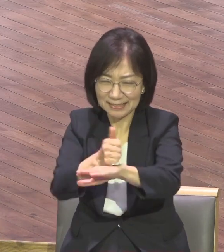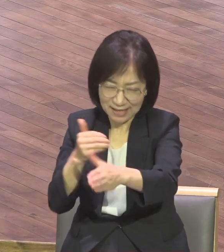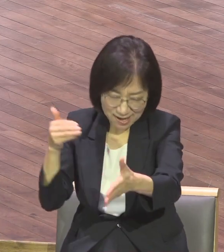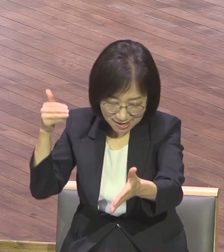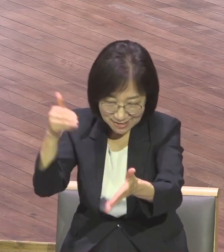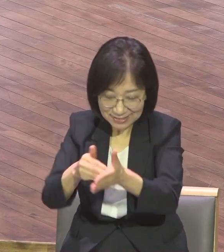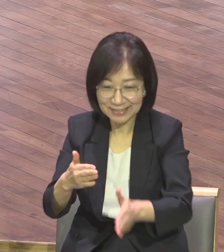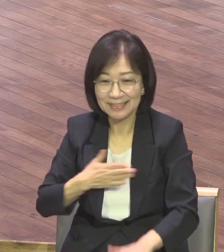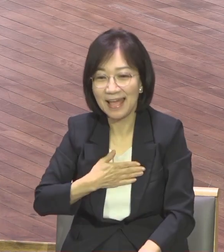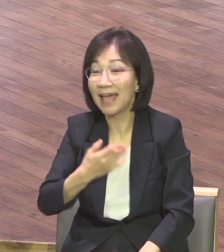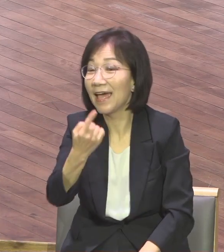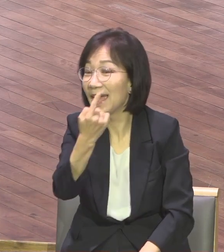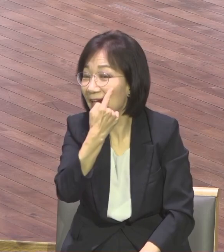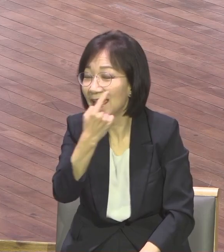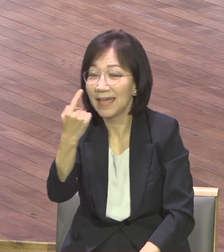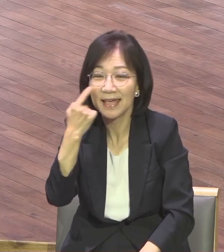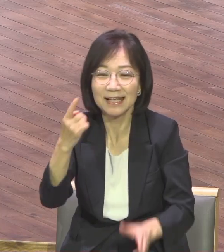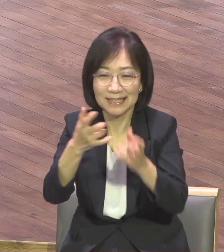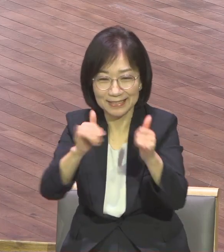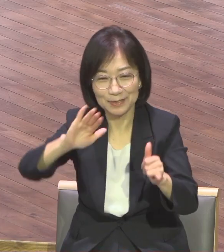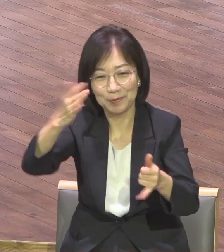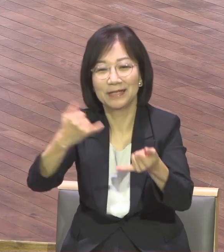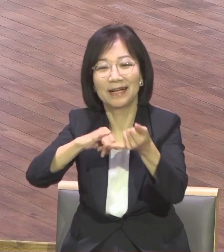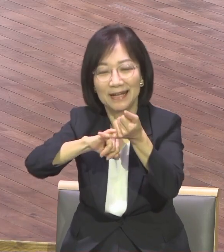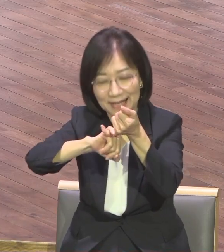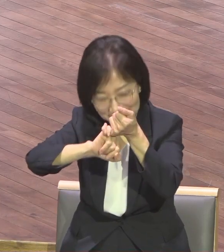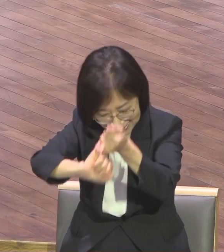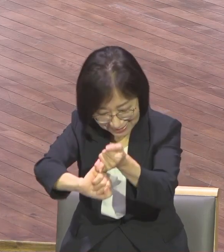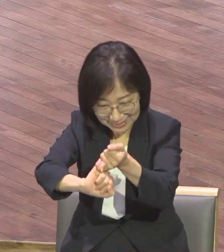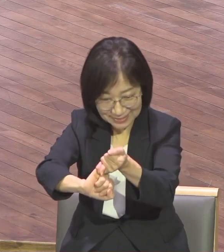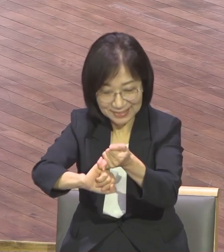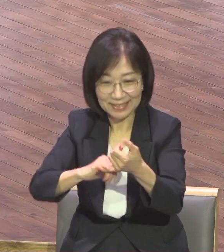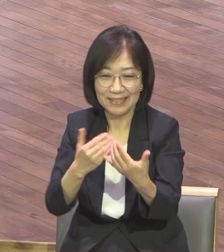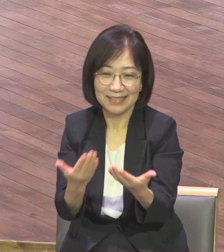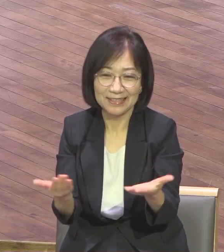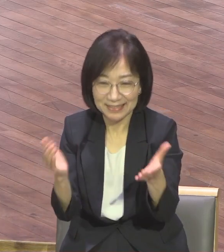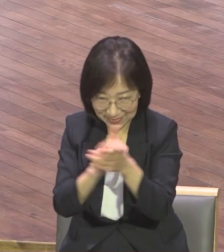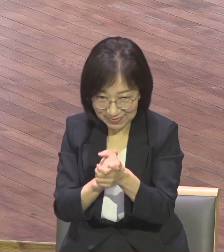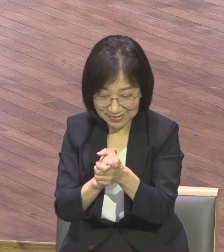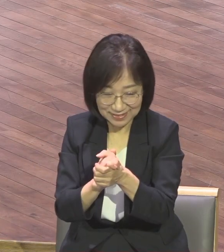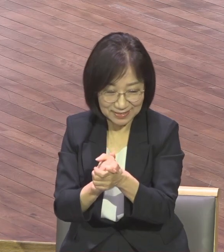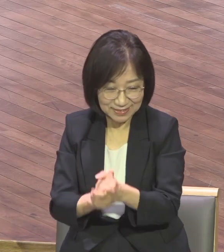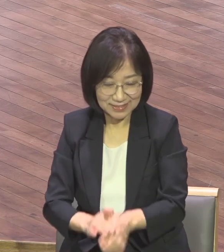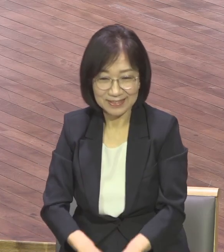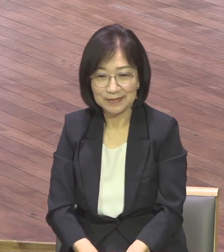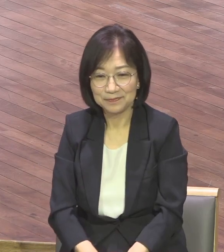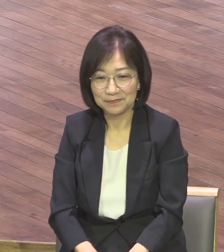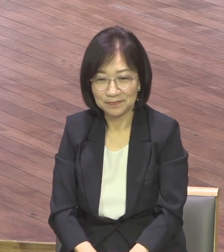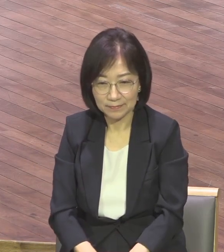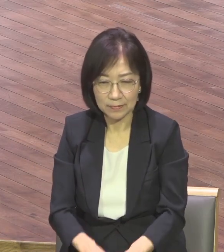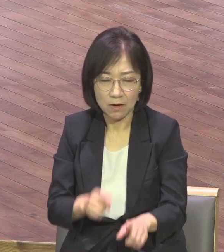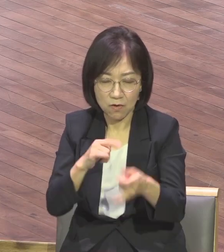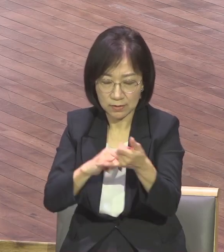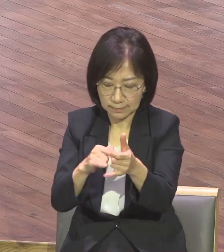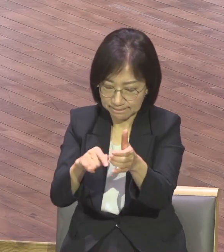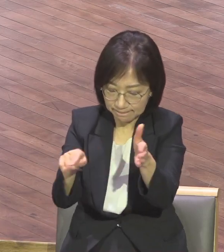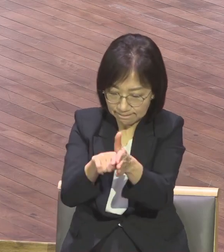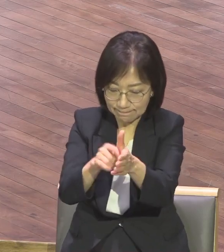사마리아와 땅끝까지 이르러 내 증인이 되리라 하시니라. 이 언약을